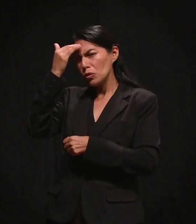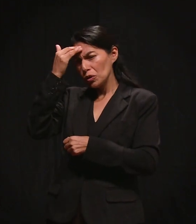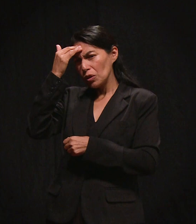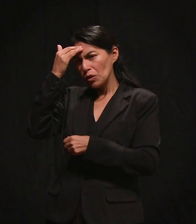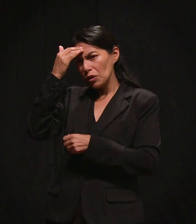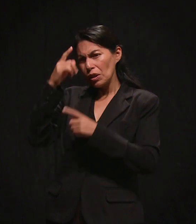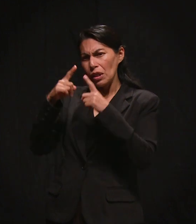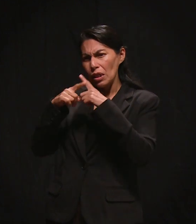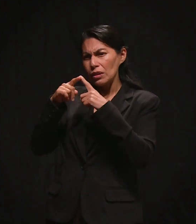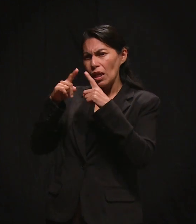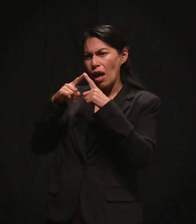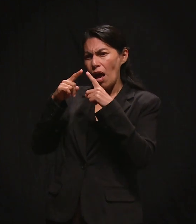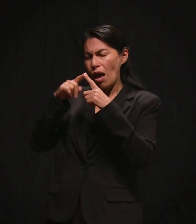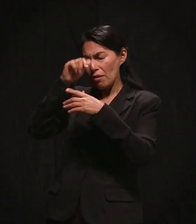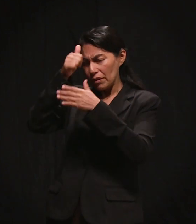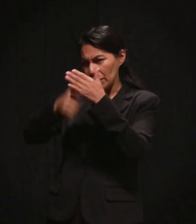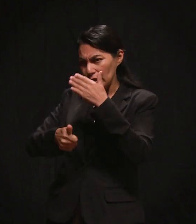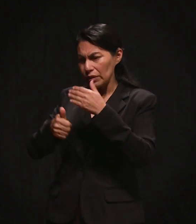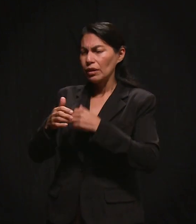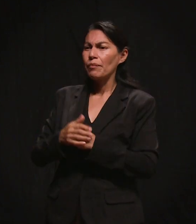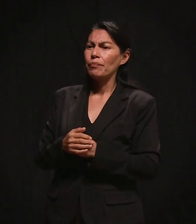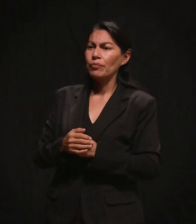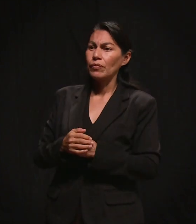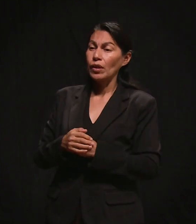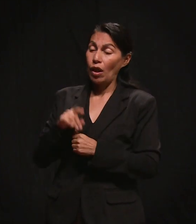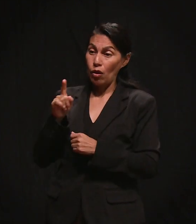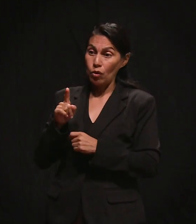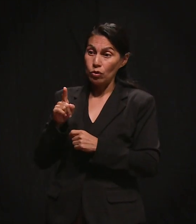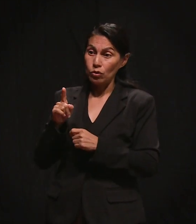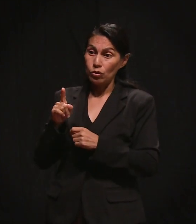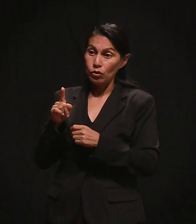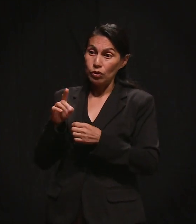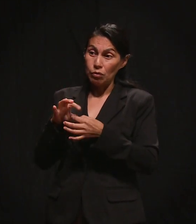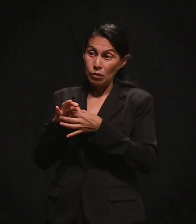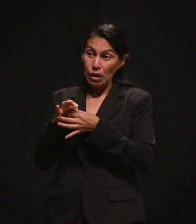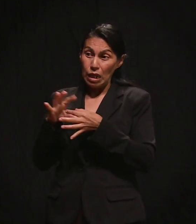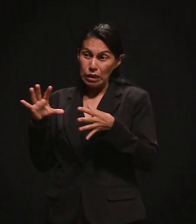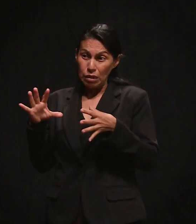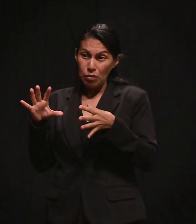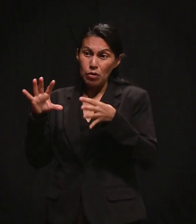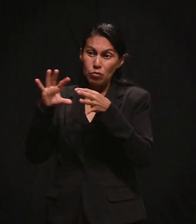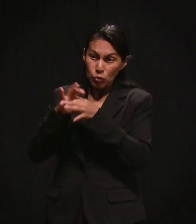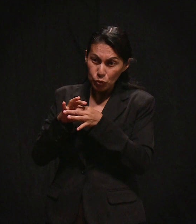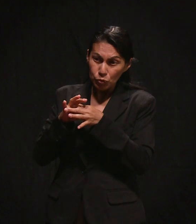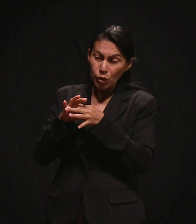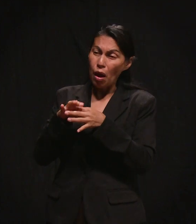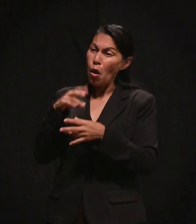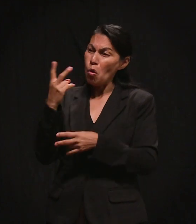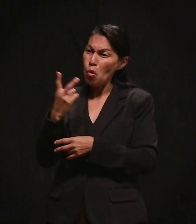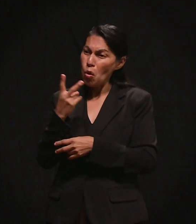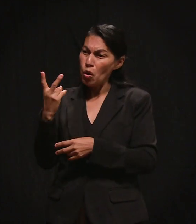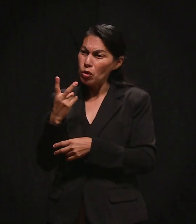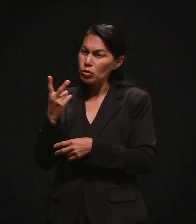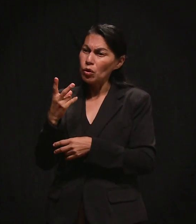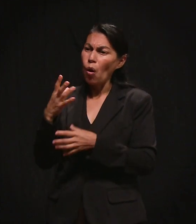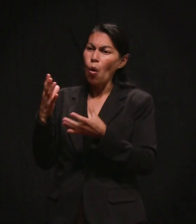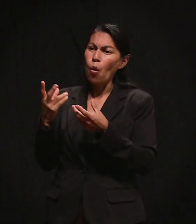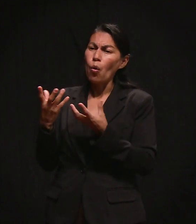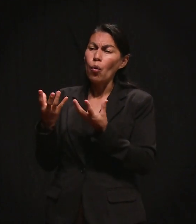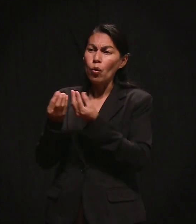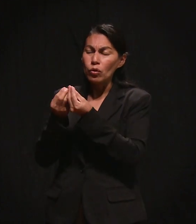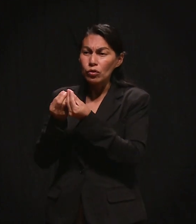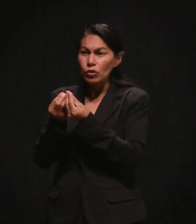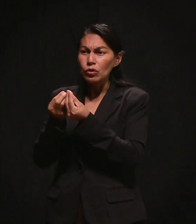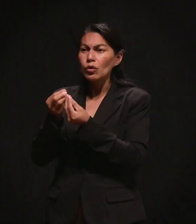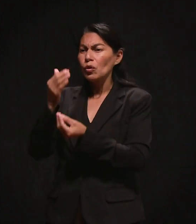un consejo de una amiga de mi mamá, decidió unirse a la iglesia junto con mi padre. Así que a los 10 años conocí la iglesia